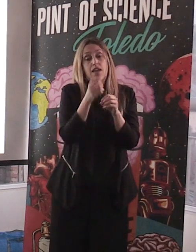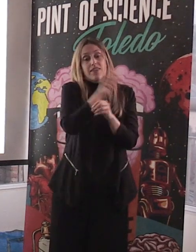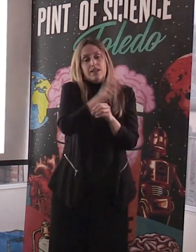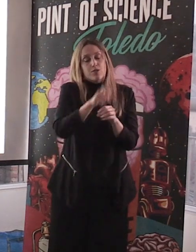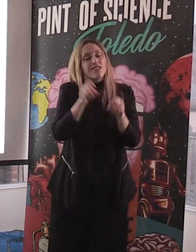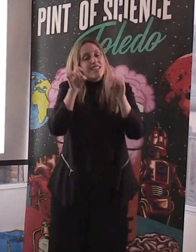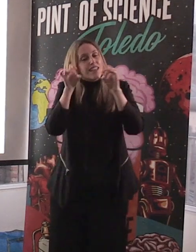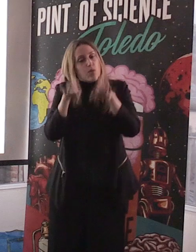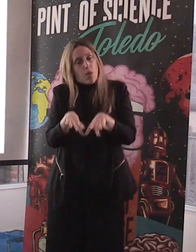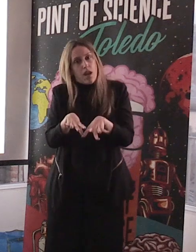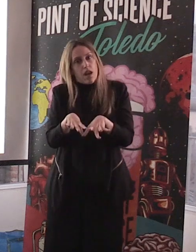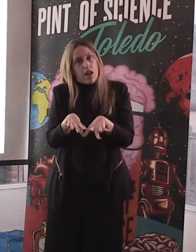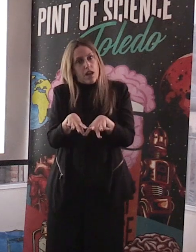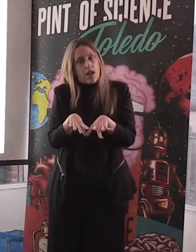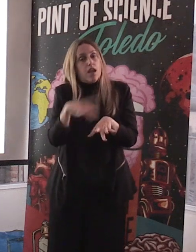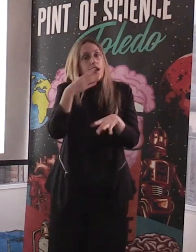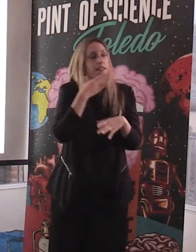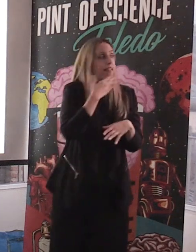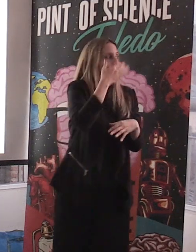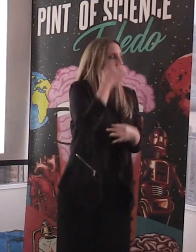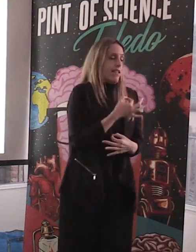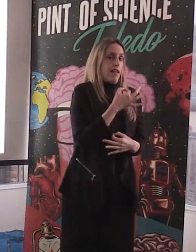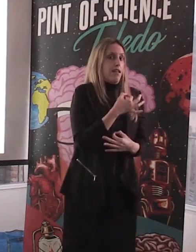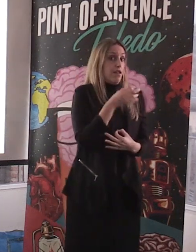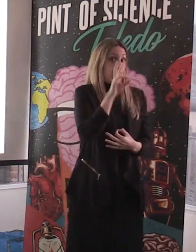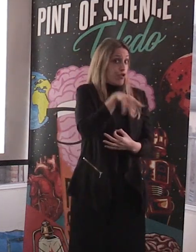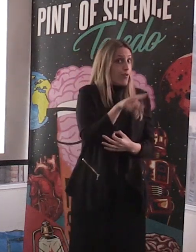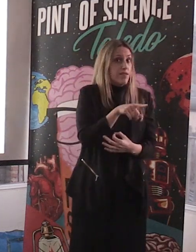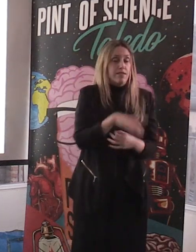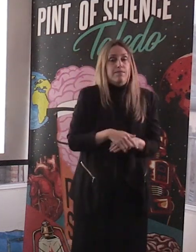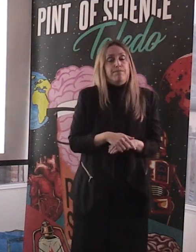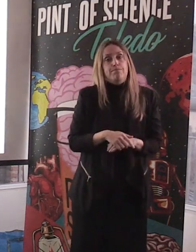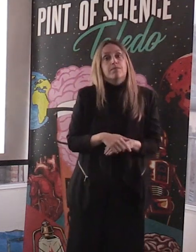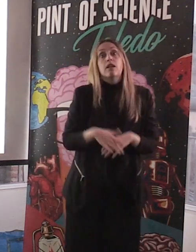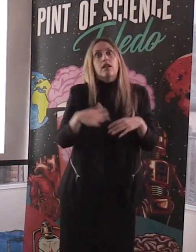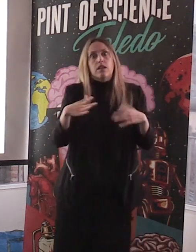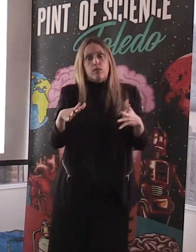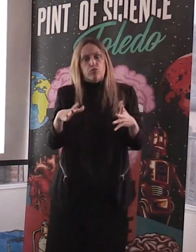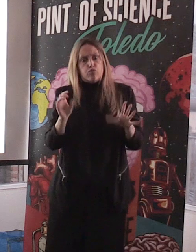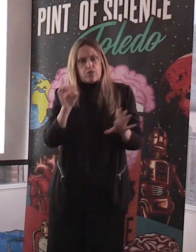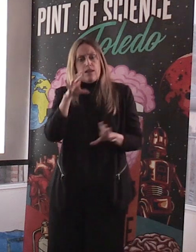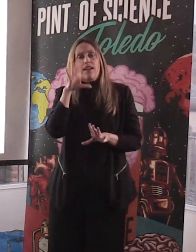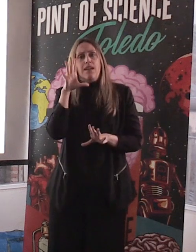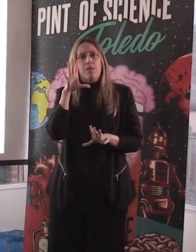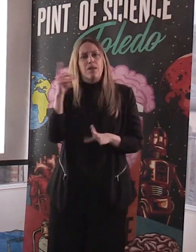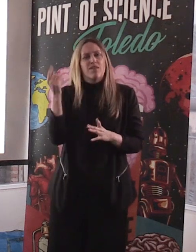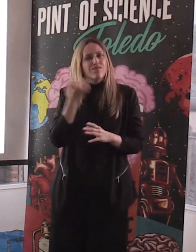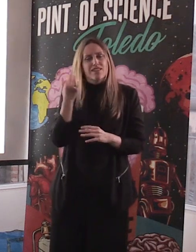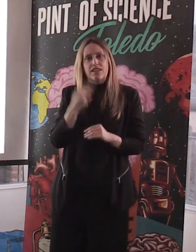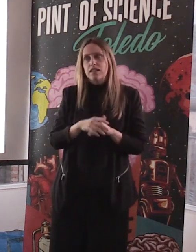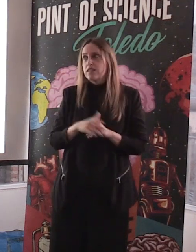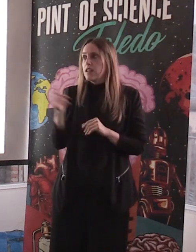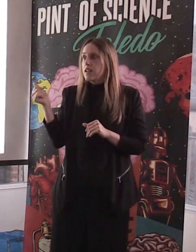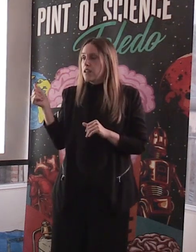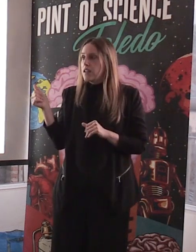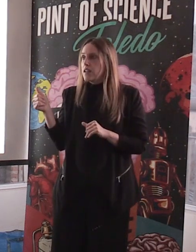edad real que tienen en la vida. Y lo tremendo de esto realmente, el